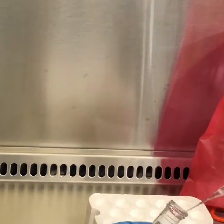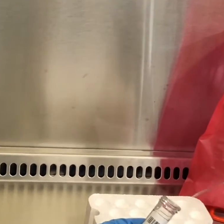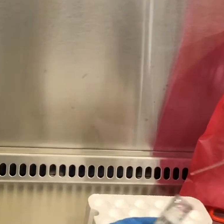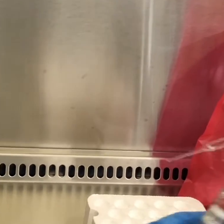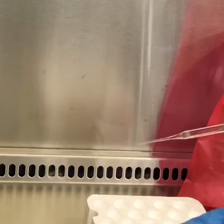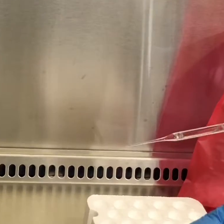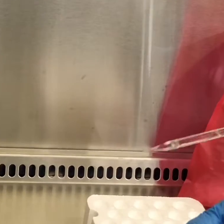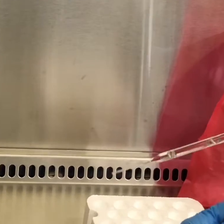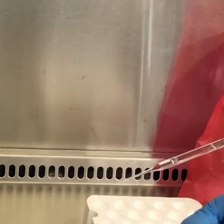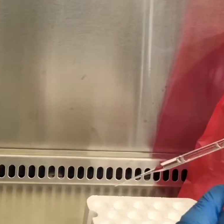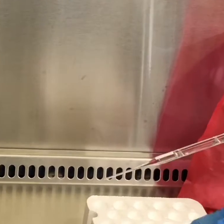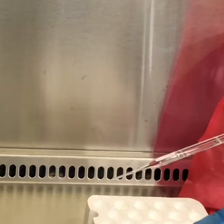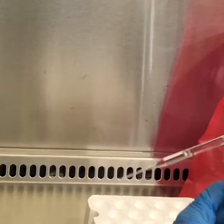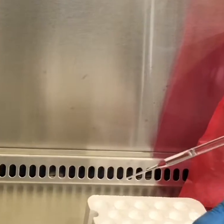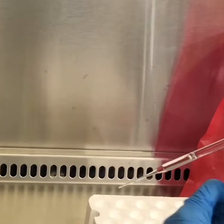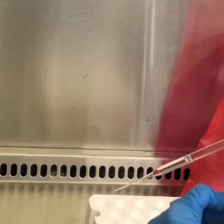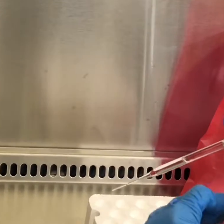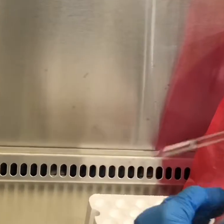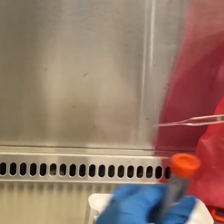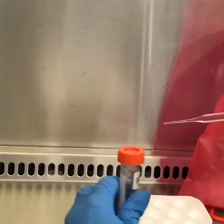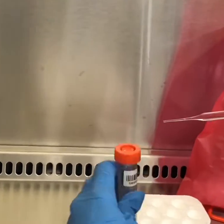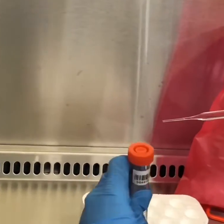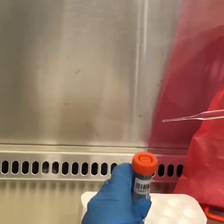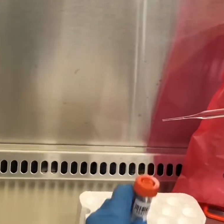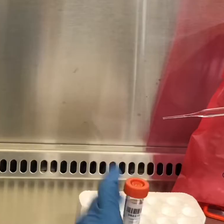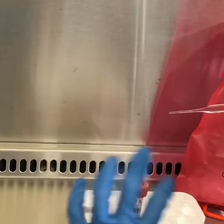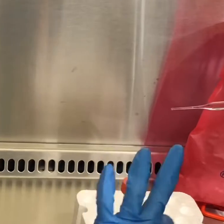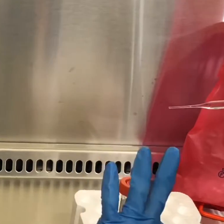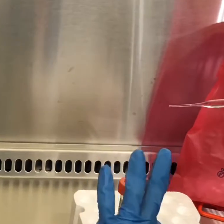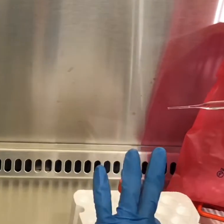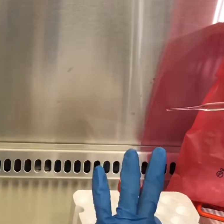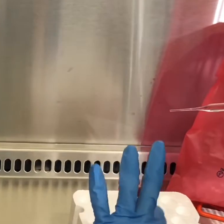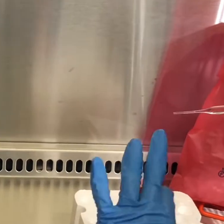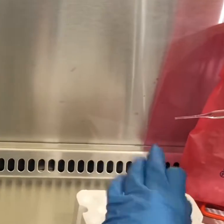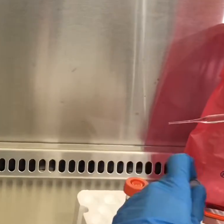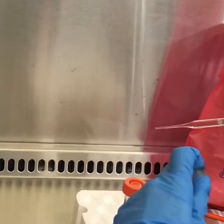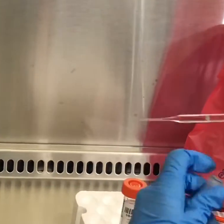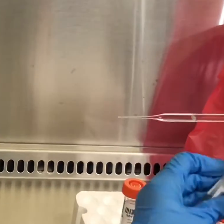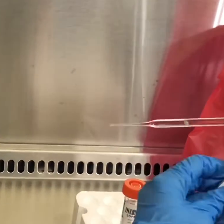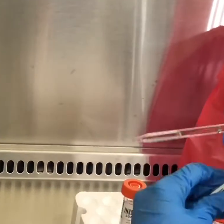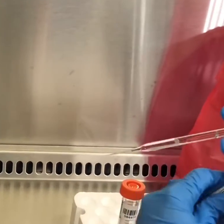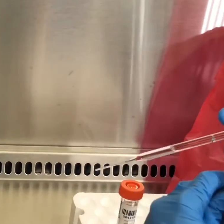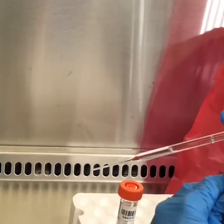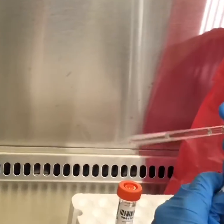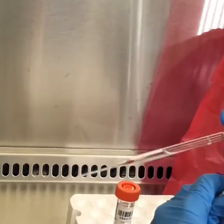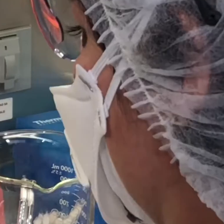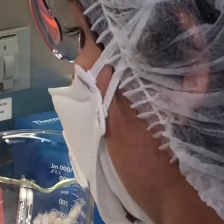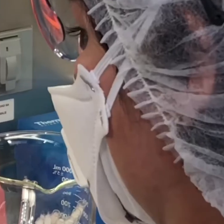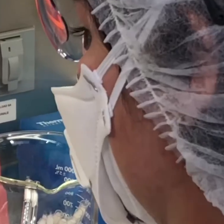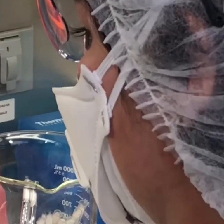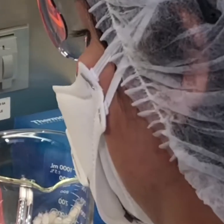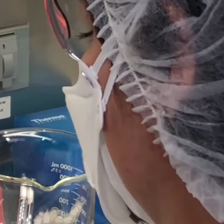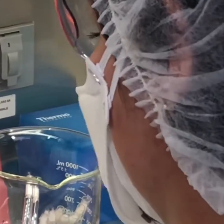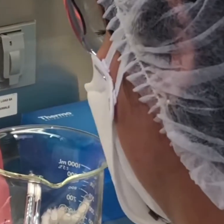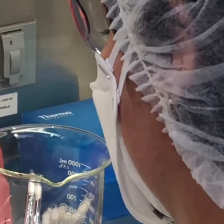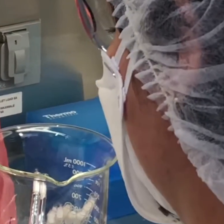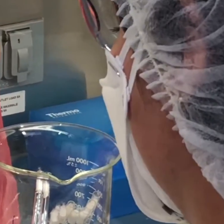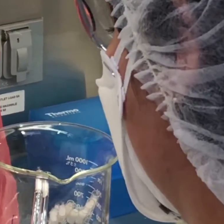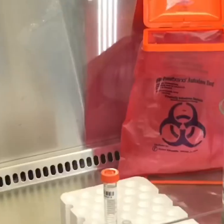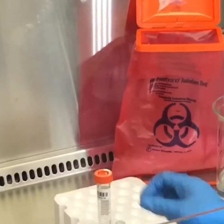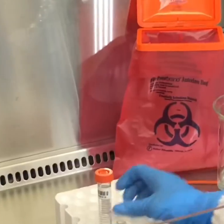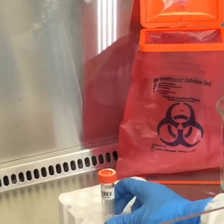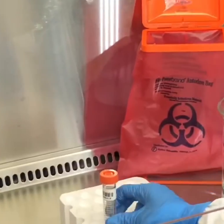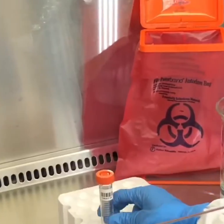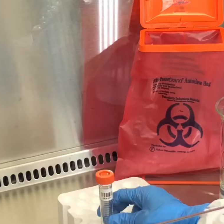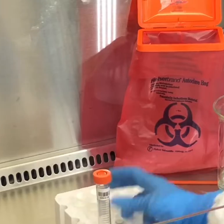escasos momento sólo tenemos este caso sin igual del vélez y mosso inmediatamente 10 floral de incendio se convierte en un caso sospechoso